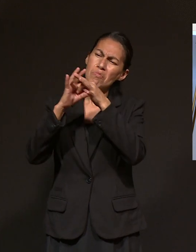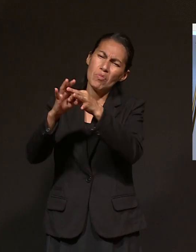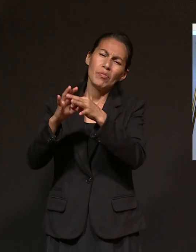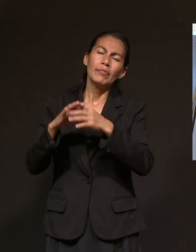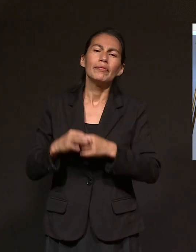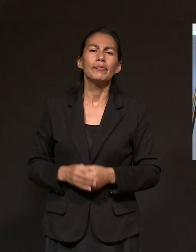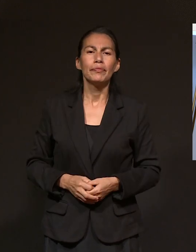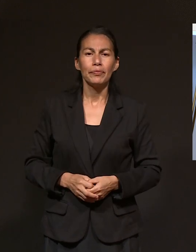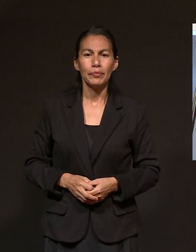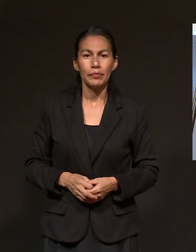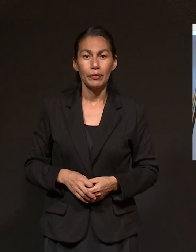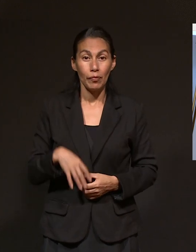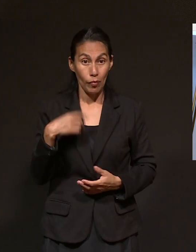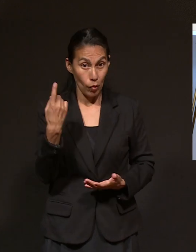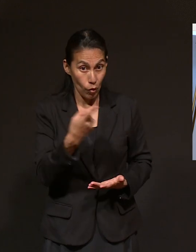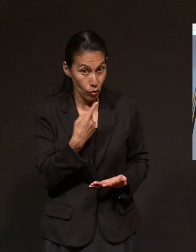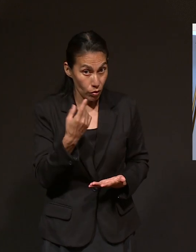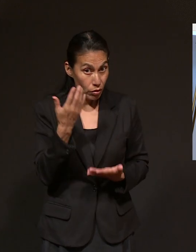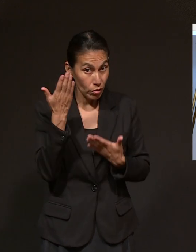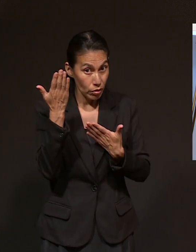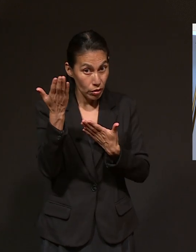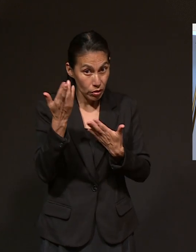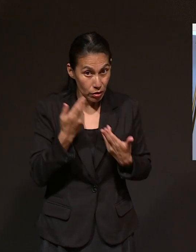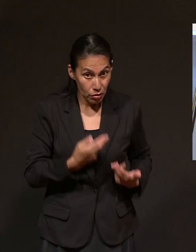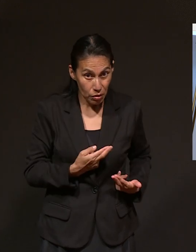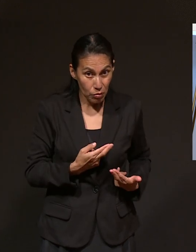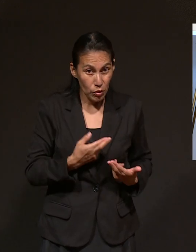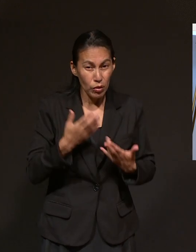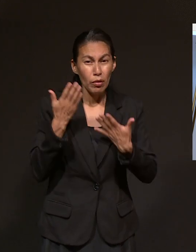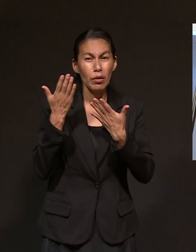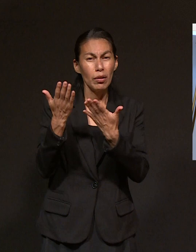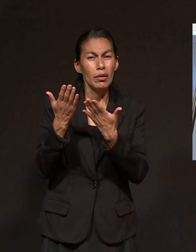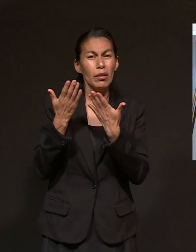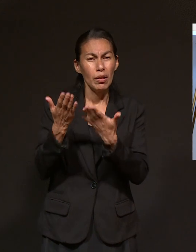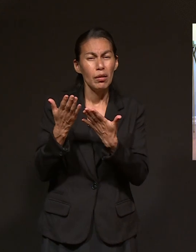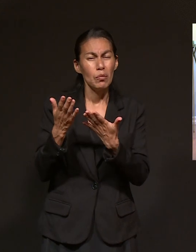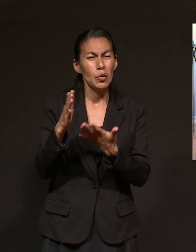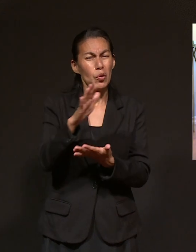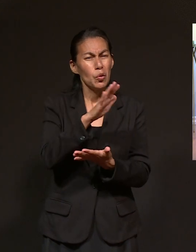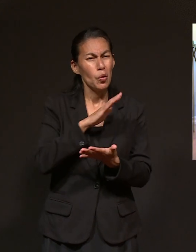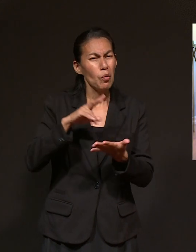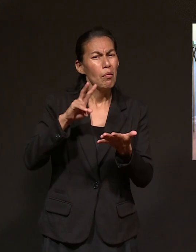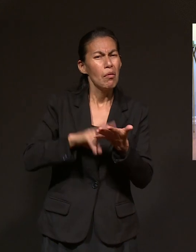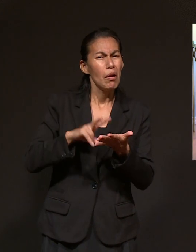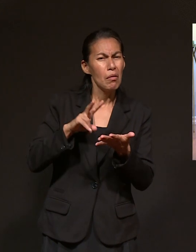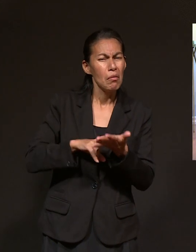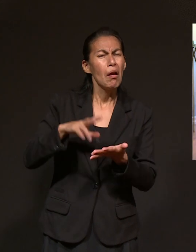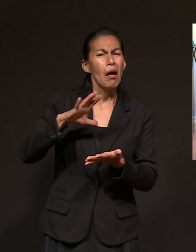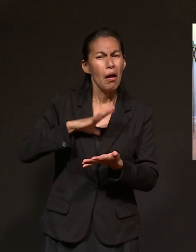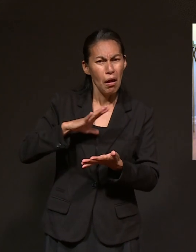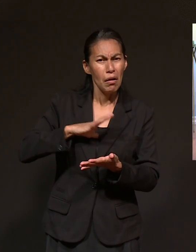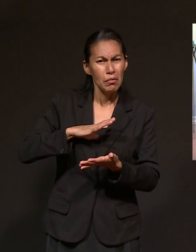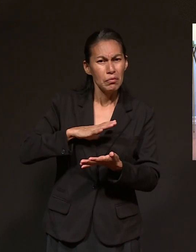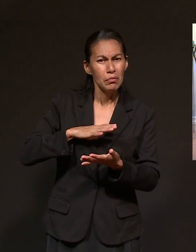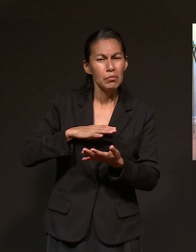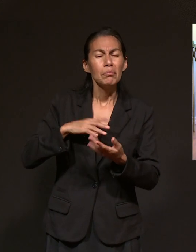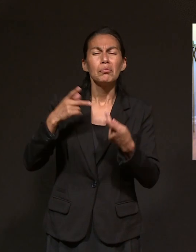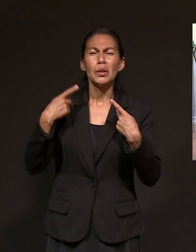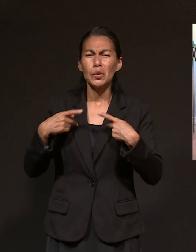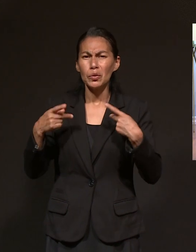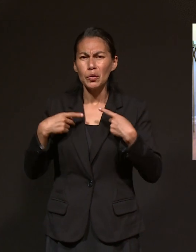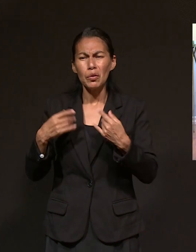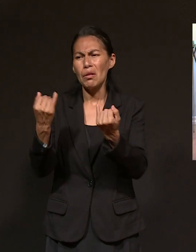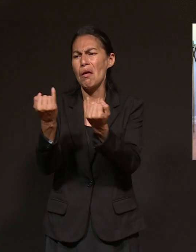En aquel Que será su esposo Porque recibimos Lo que anhelamos Y si cultivamos Esos